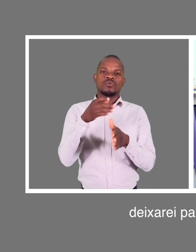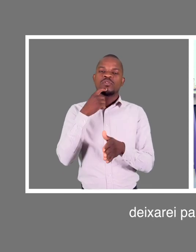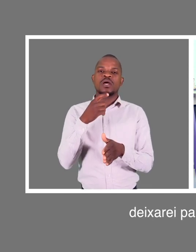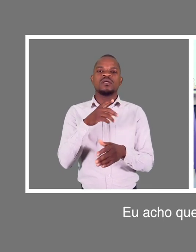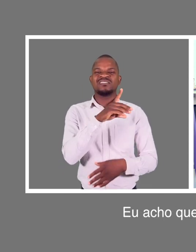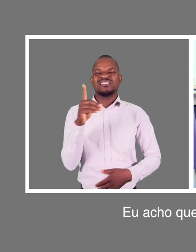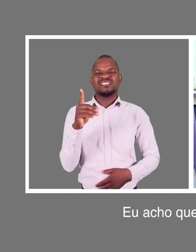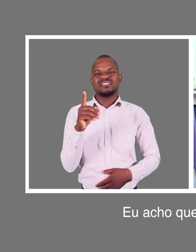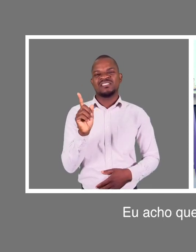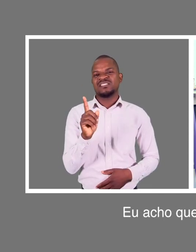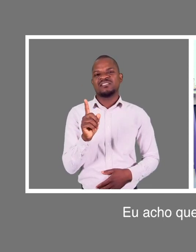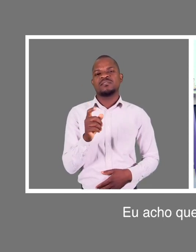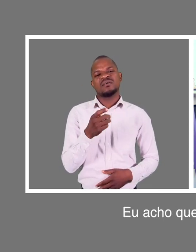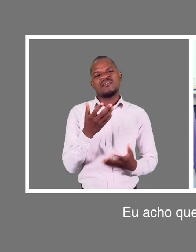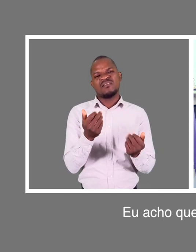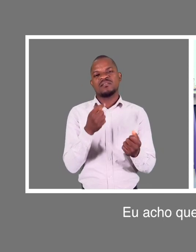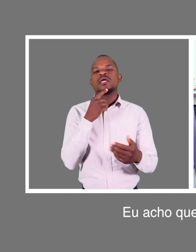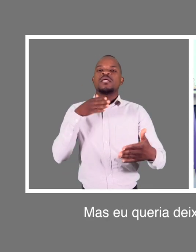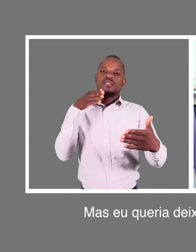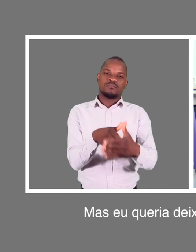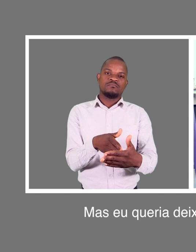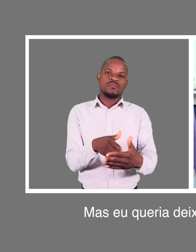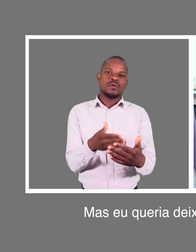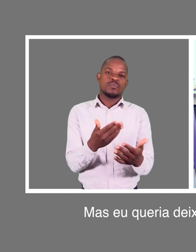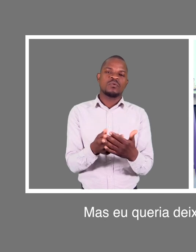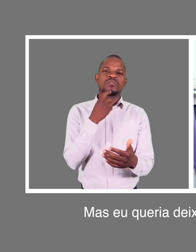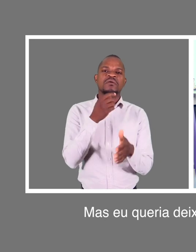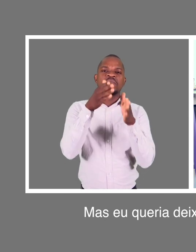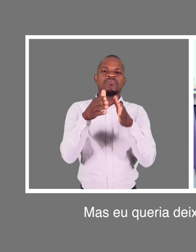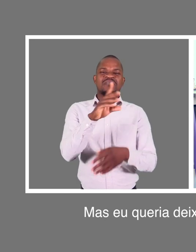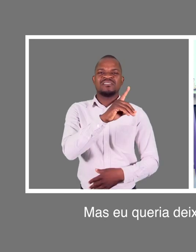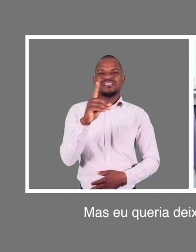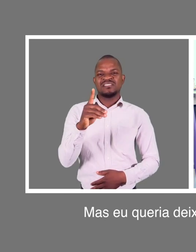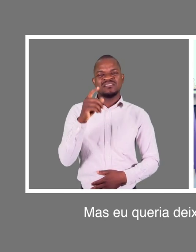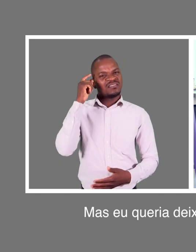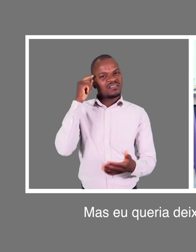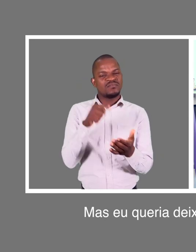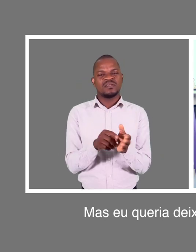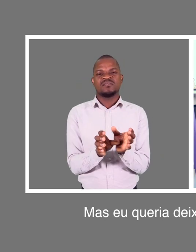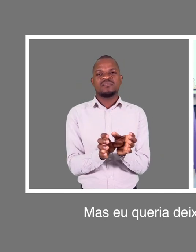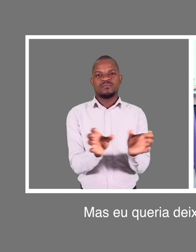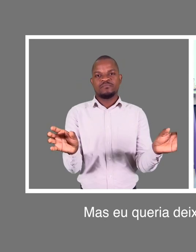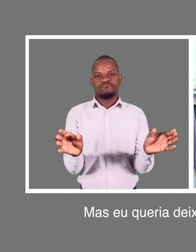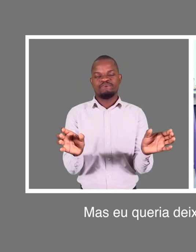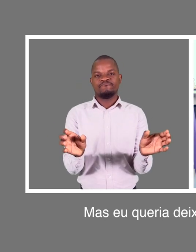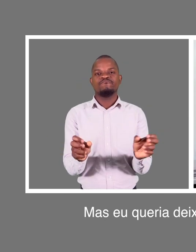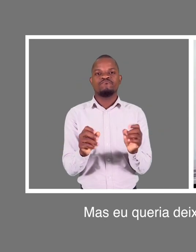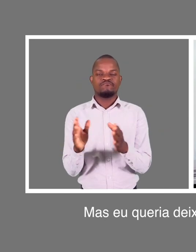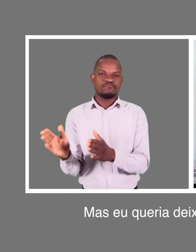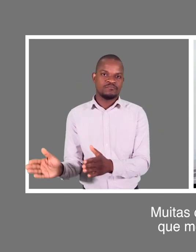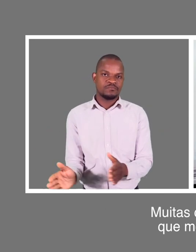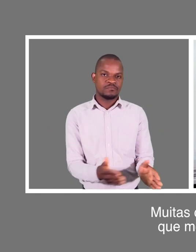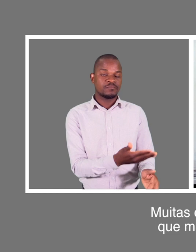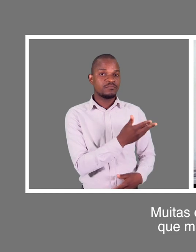para o meu colega responder, eu acho que ele pode responder melhor, mas eu queria deixar muito bem essa questão, essa diferença, que as pessoas têm que